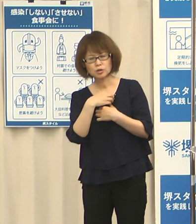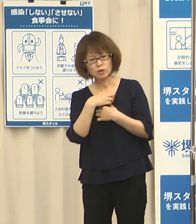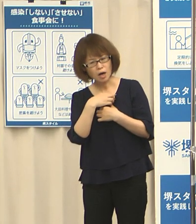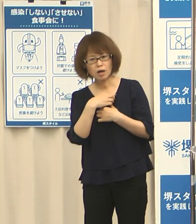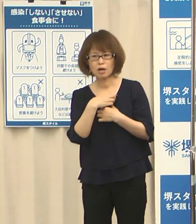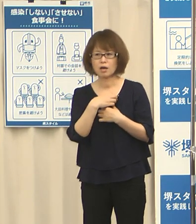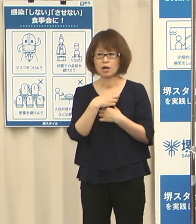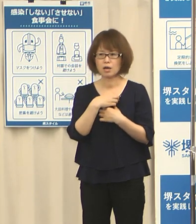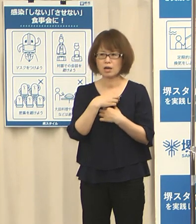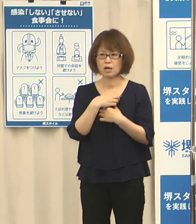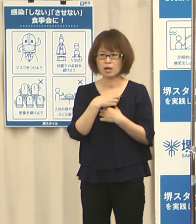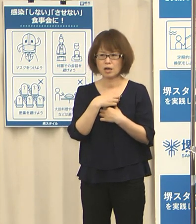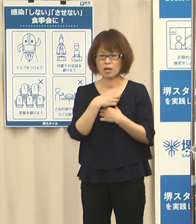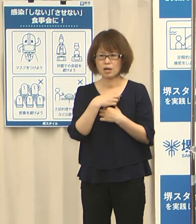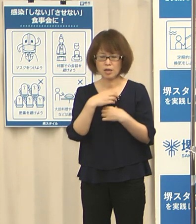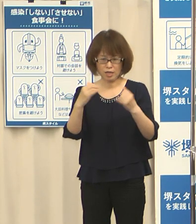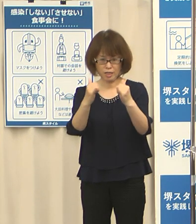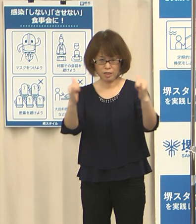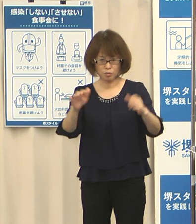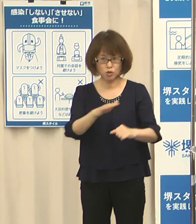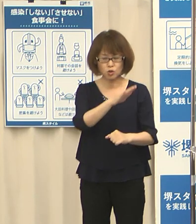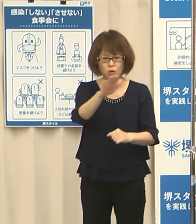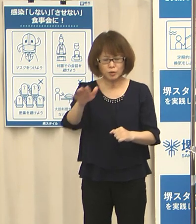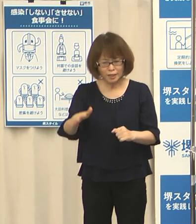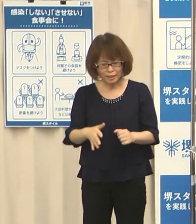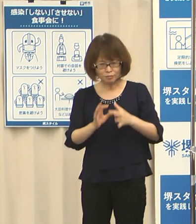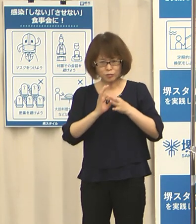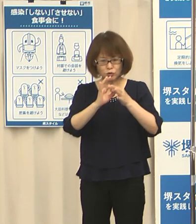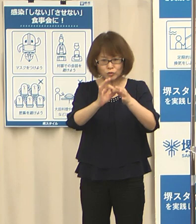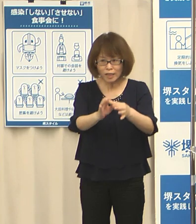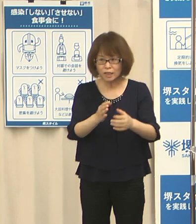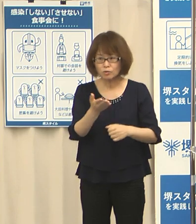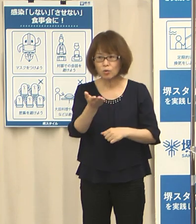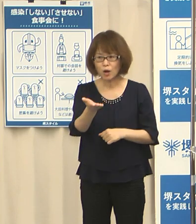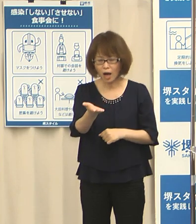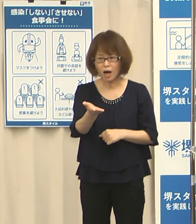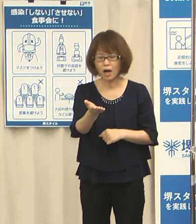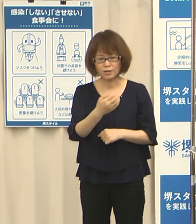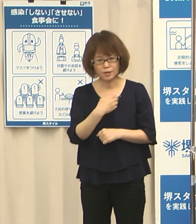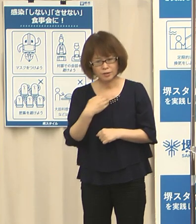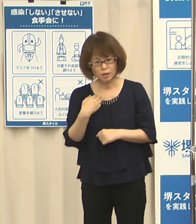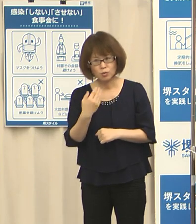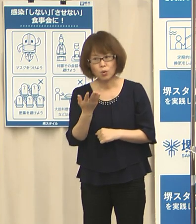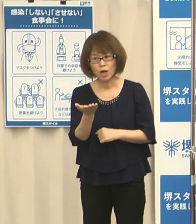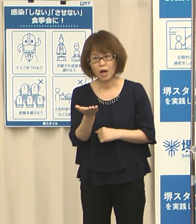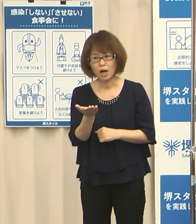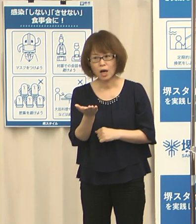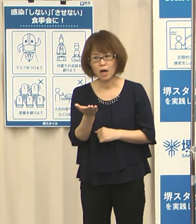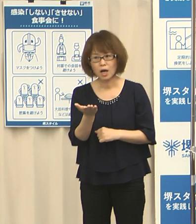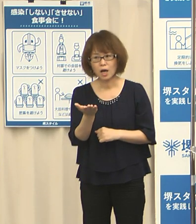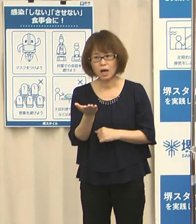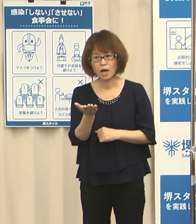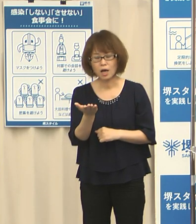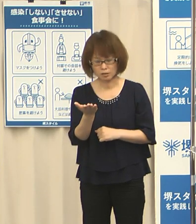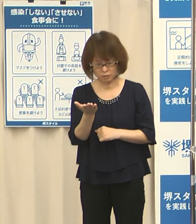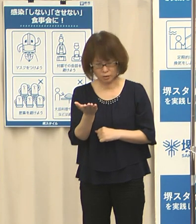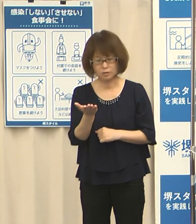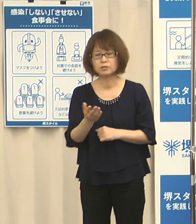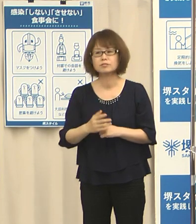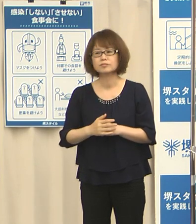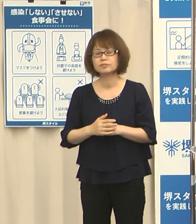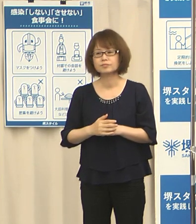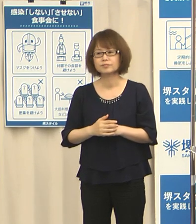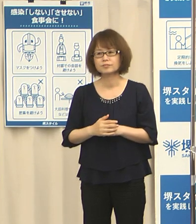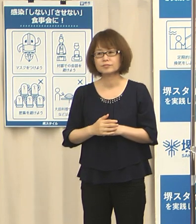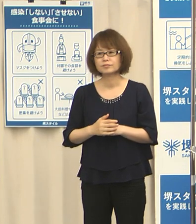方にこうメッセージ性を持ってですね、届けられるかどうかっていうところが、そのこの堺シグナル導入の時